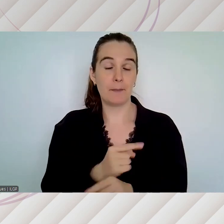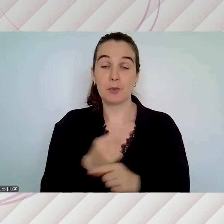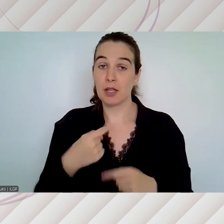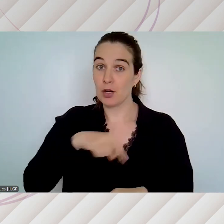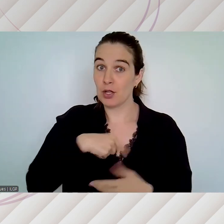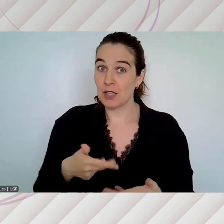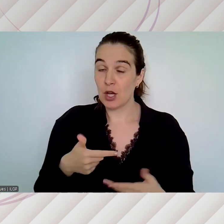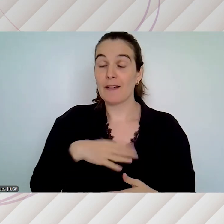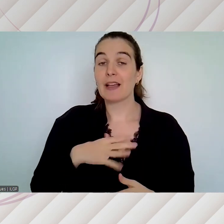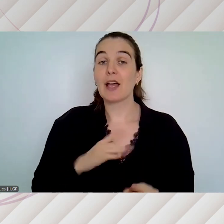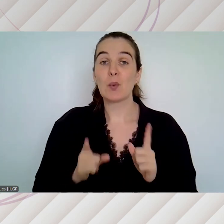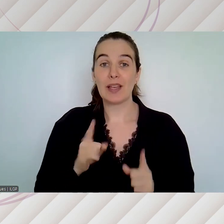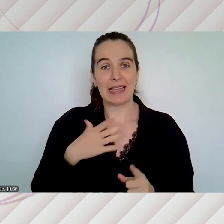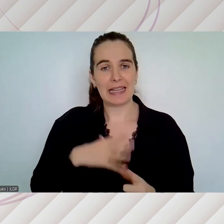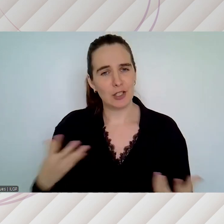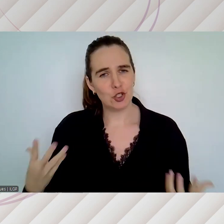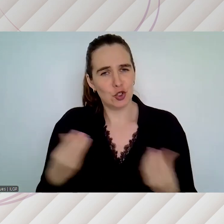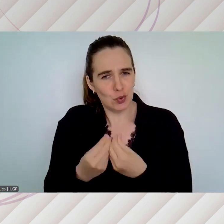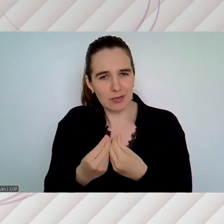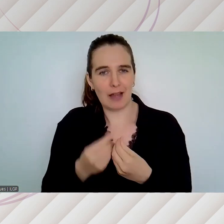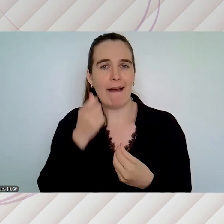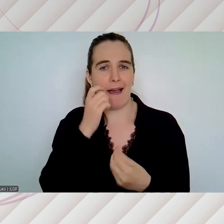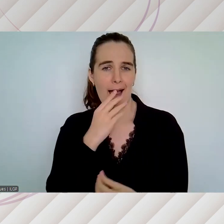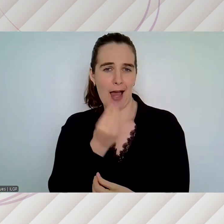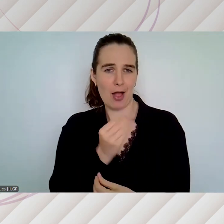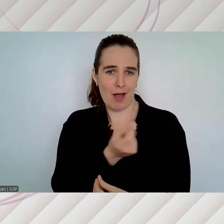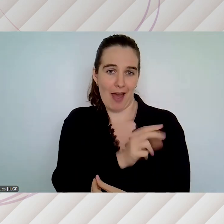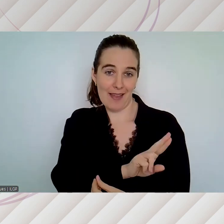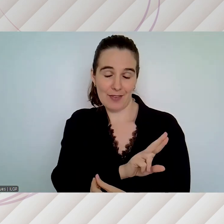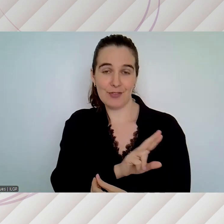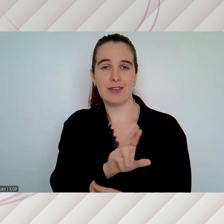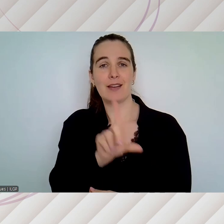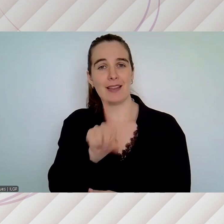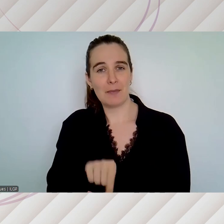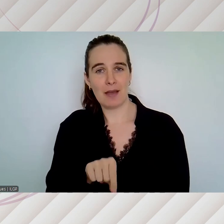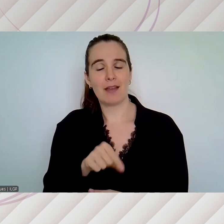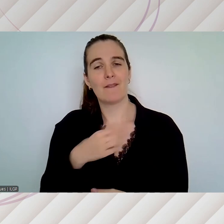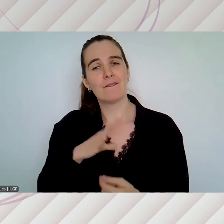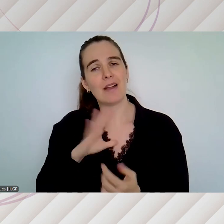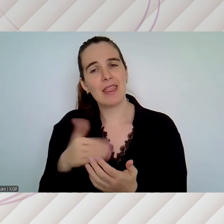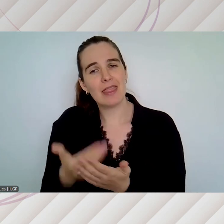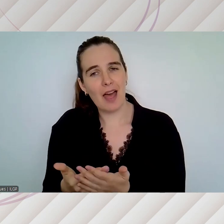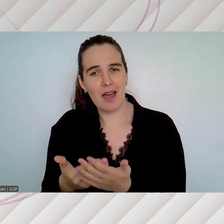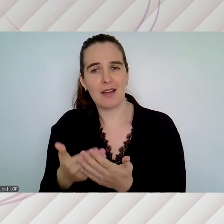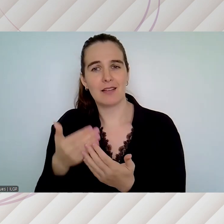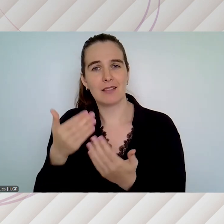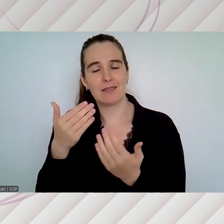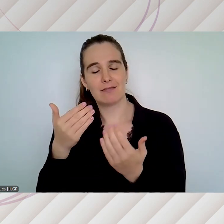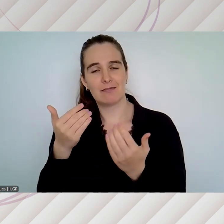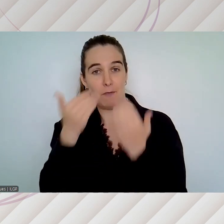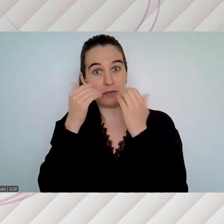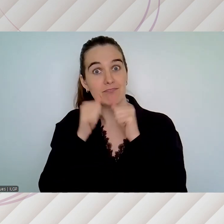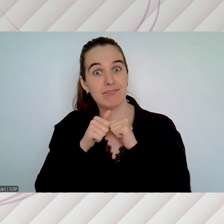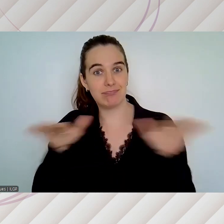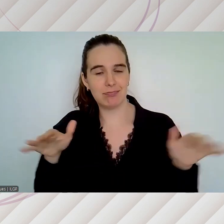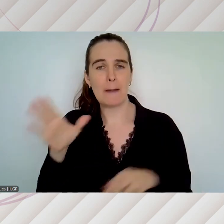pretendemos juntar alumni e que pretendemos também dar pública notícia do lançamento de